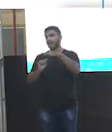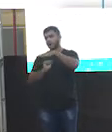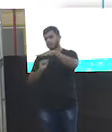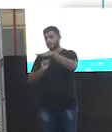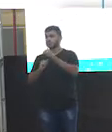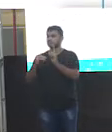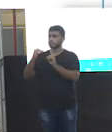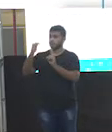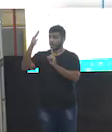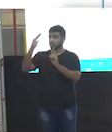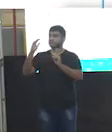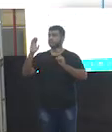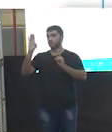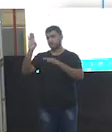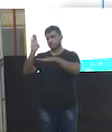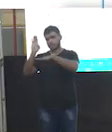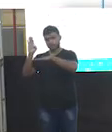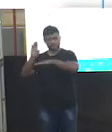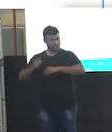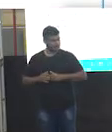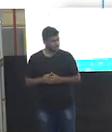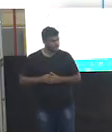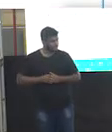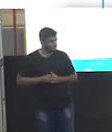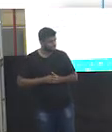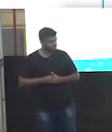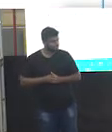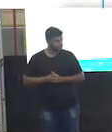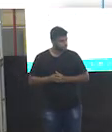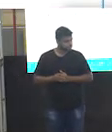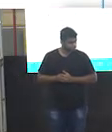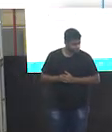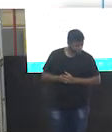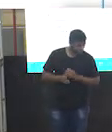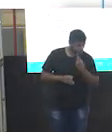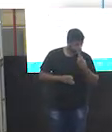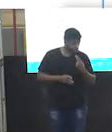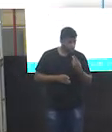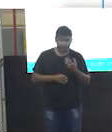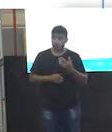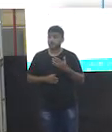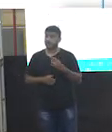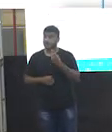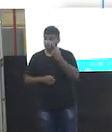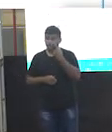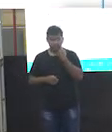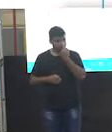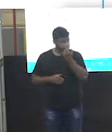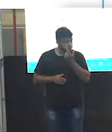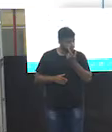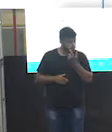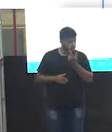é neutro. Então o pH neutro é 7. Isso quer dizer o quê? Gente, ó, bem atentos. Antes da primeira